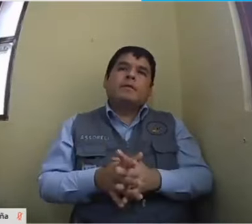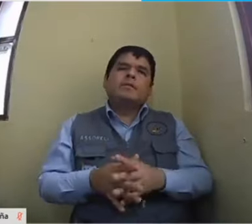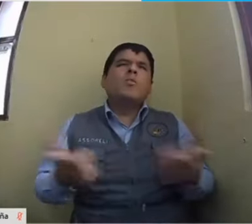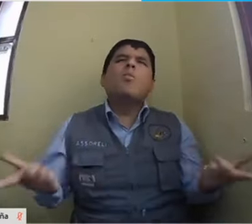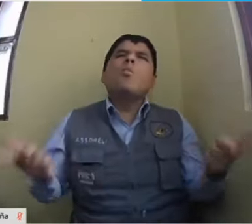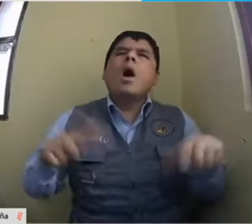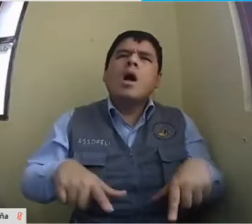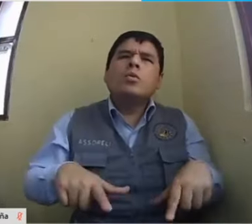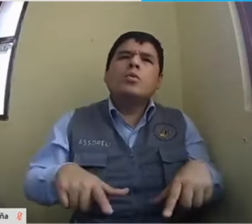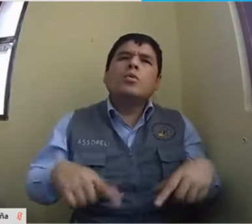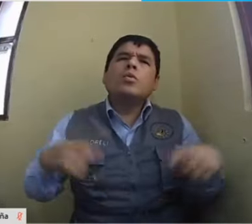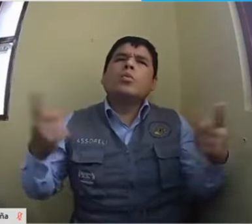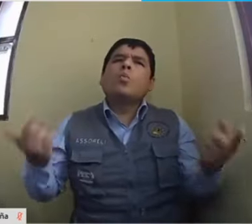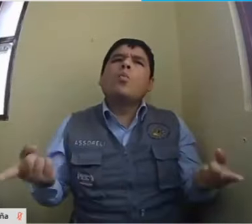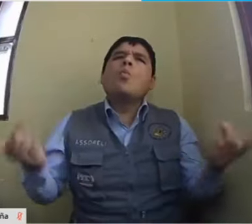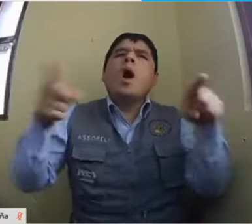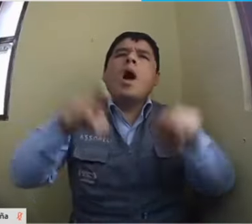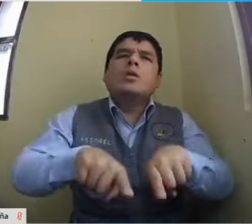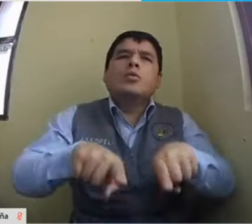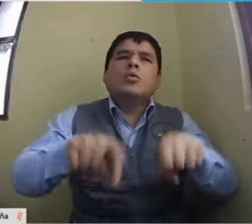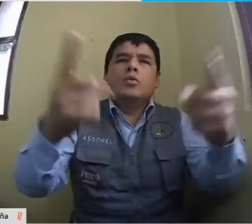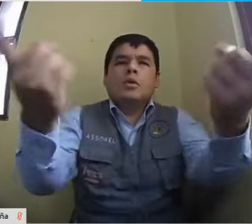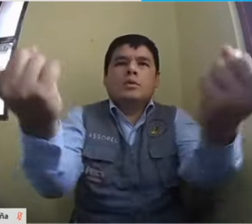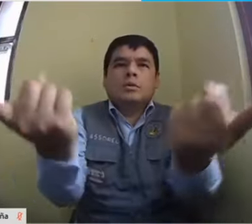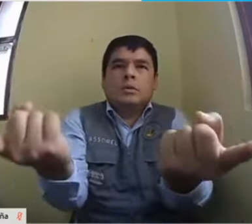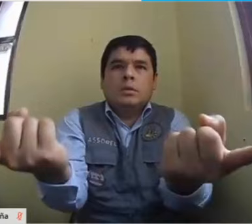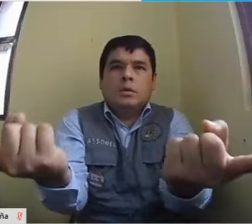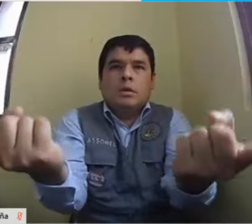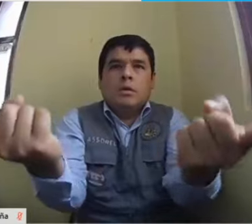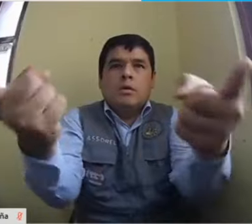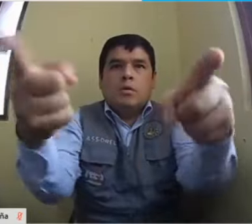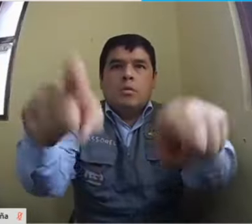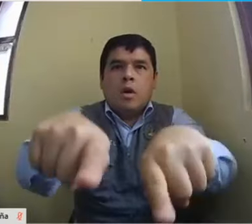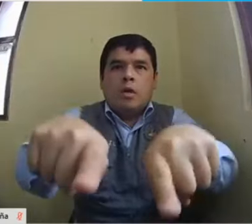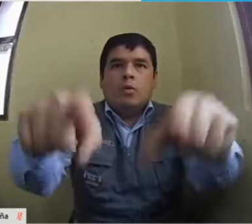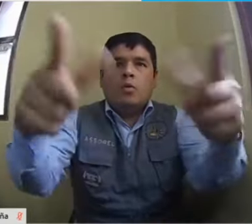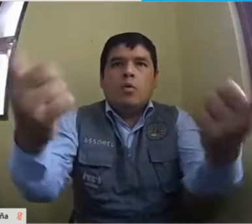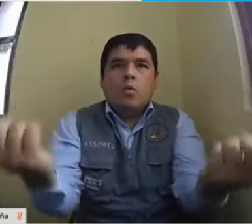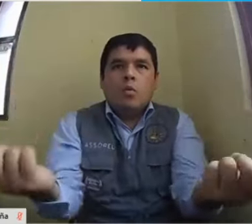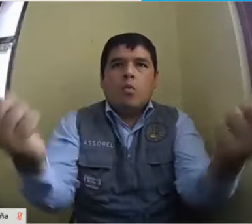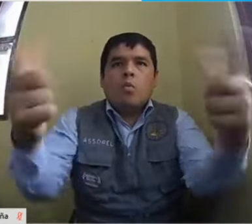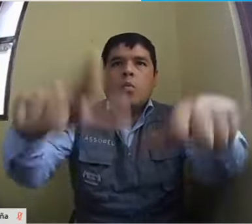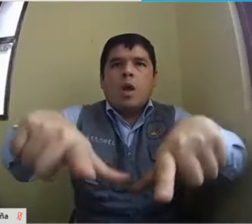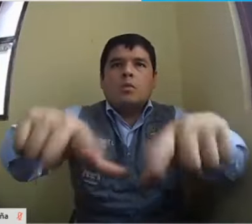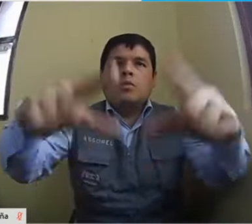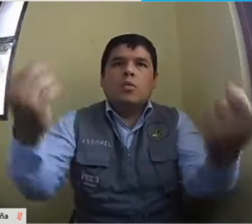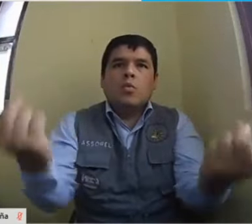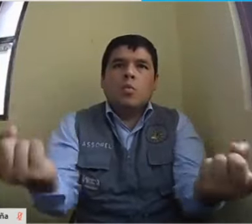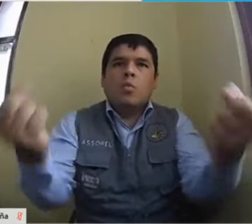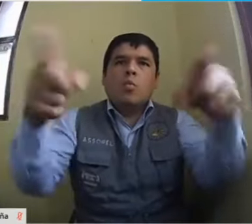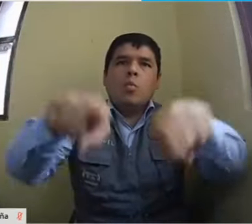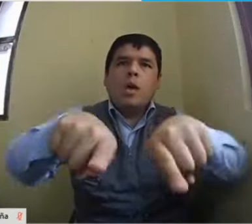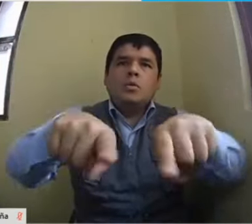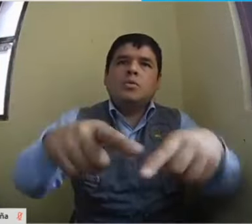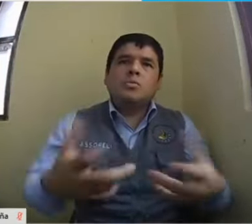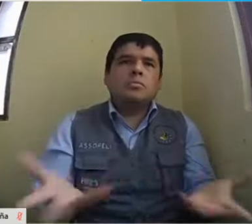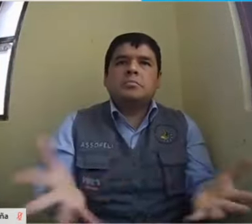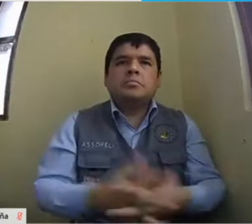preliminarmente esa señal. ¿Cuándo? ¿Cuándo? Más adelante vamos a ver los complementos de la pregunta,